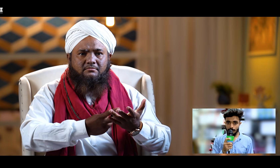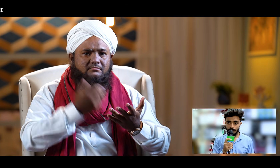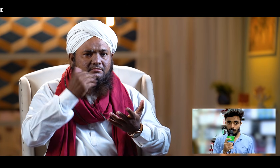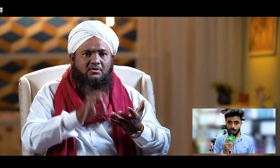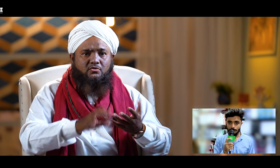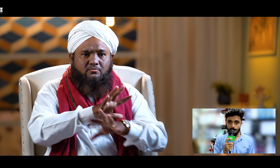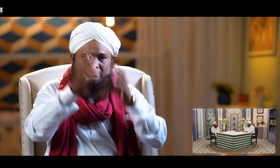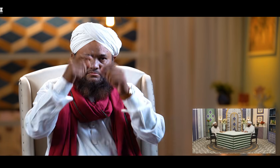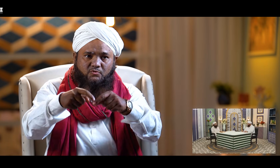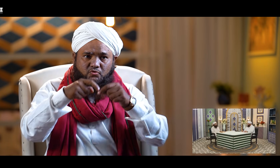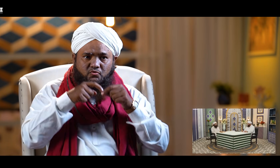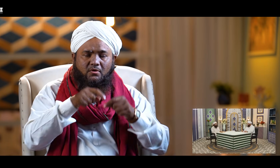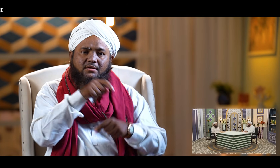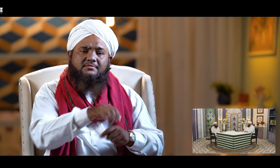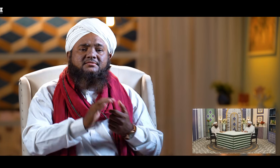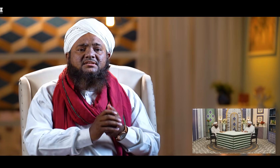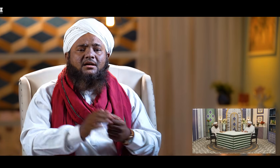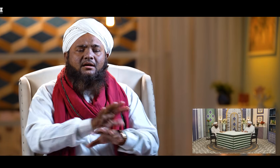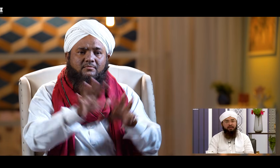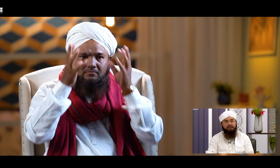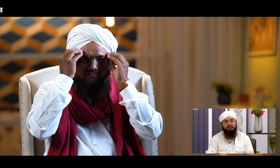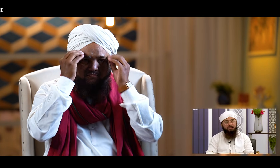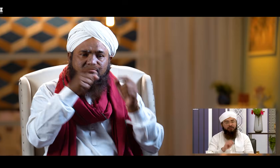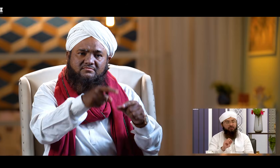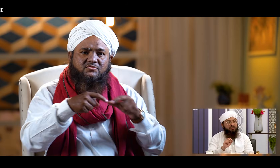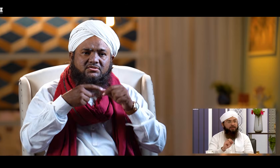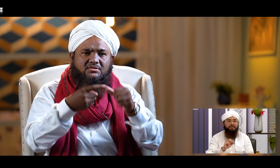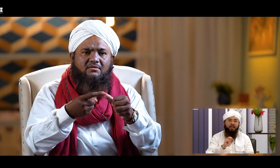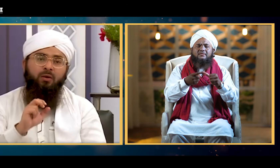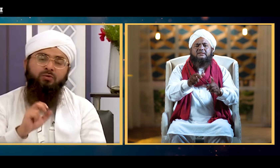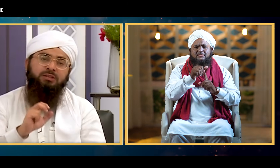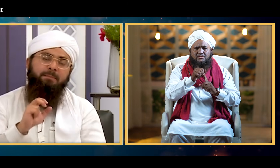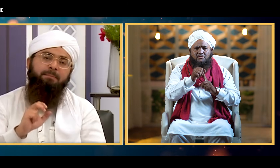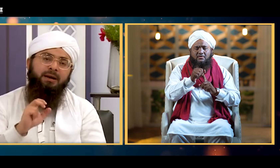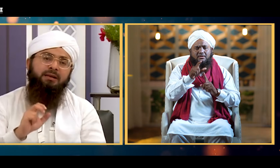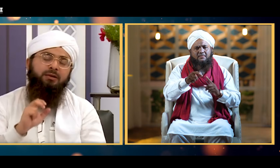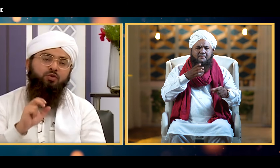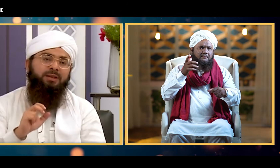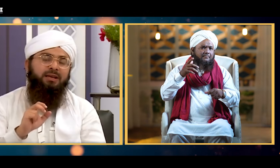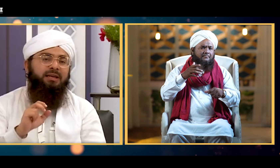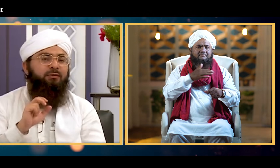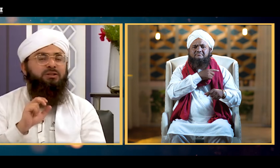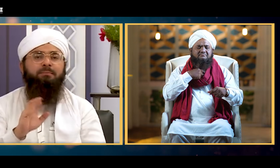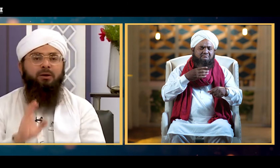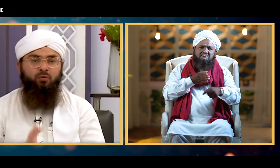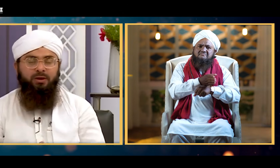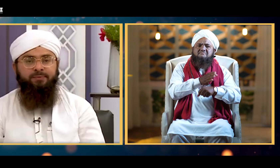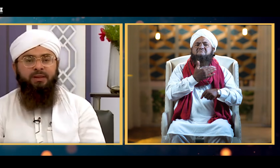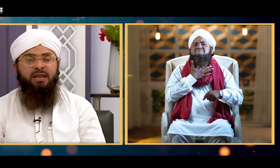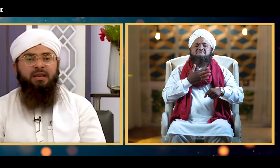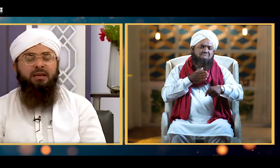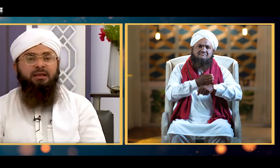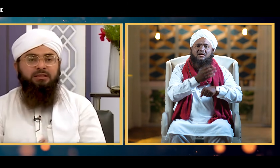دیجیے گا ایسا کرنا کیسا؟ دیکھیں، جو بھی فضول تکلیف ہے، یعنی جتنی ضرورت ہے اس سے بڑھ کر جو بھی تکلیف ہے وہ سب مکروہ